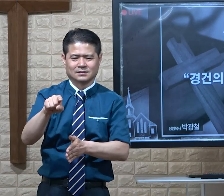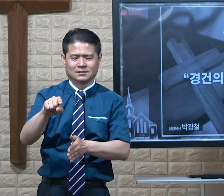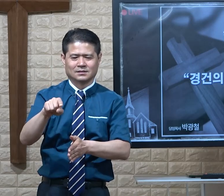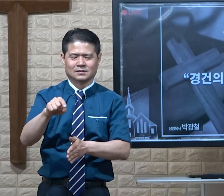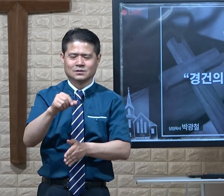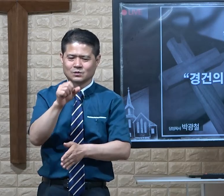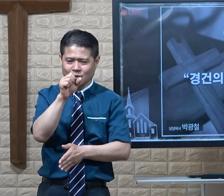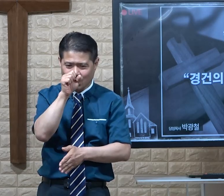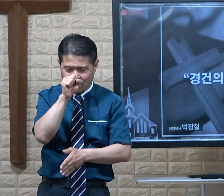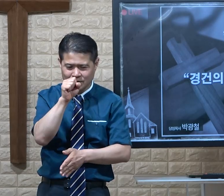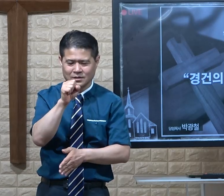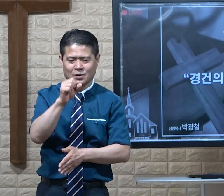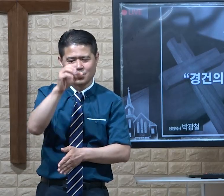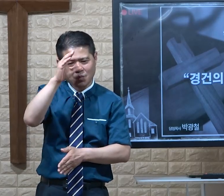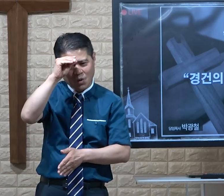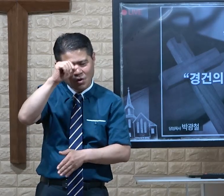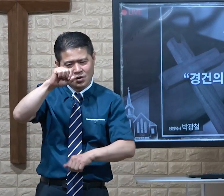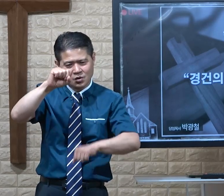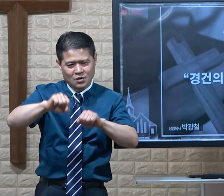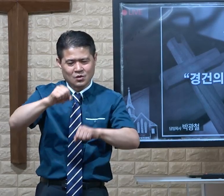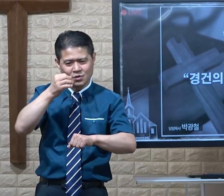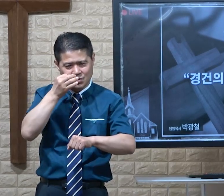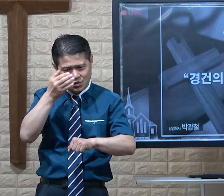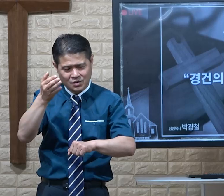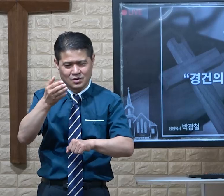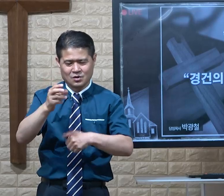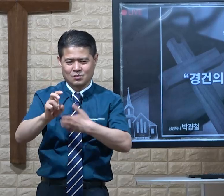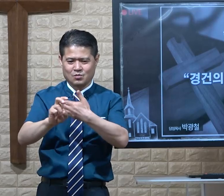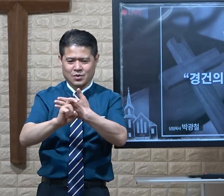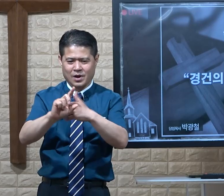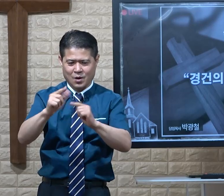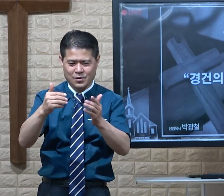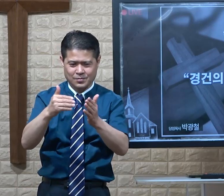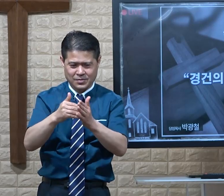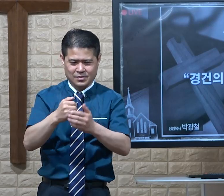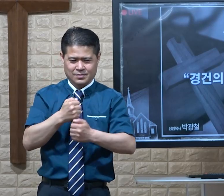않도록 우리 성도님들이 좋은 영향을 많이 끼치시고